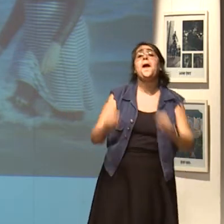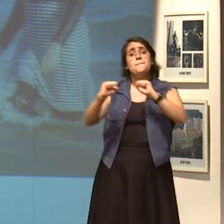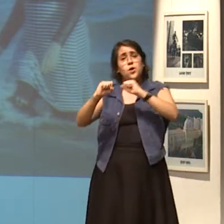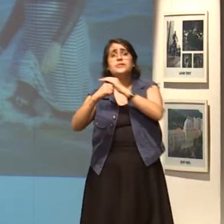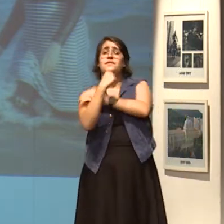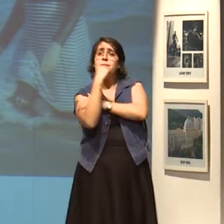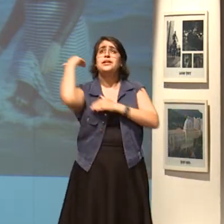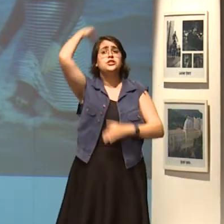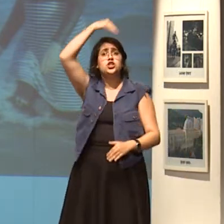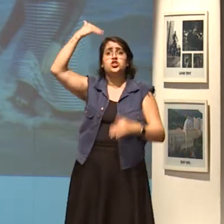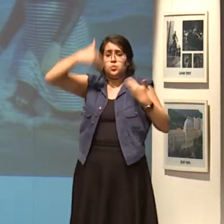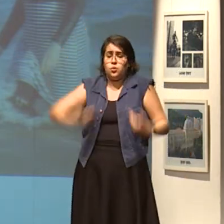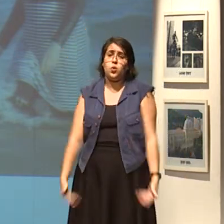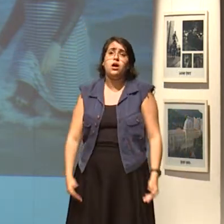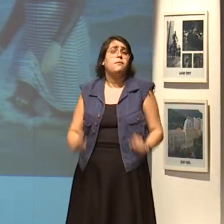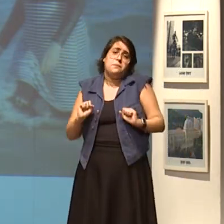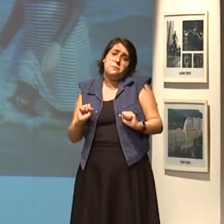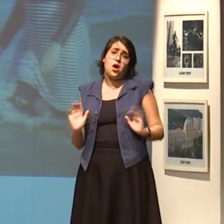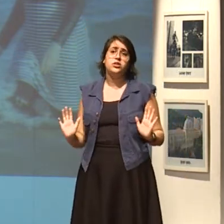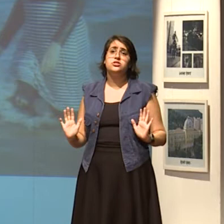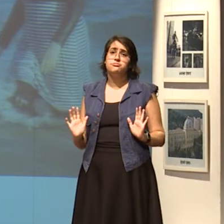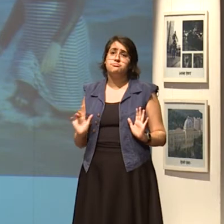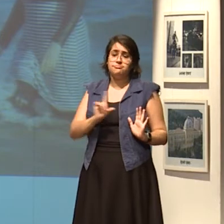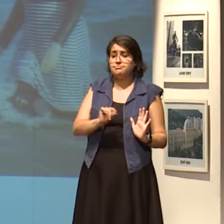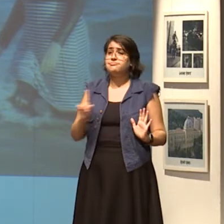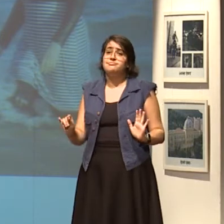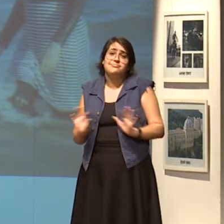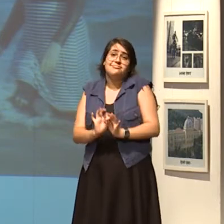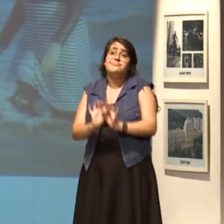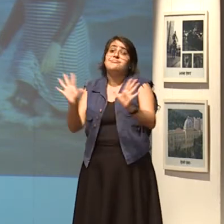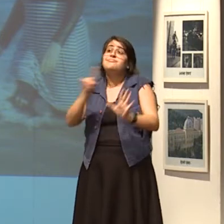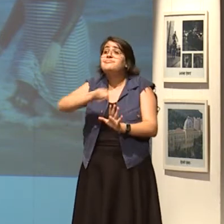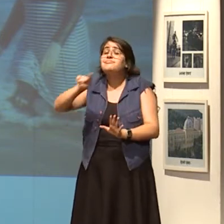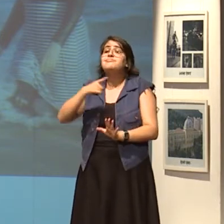Você pode ser feminista de biquíni ou você pode ser feminista de burca.